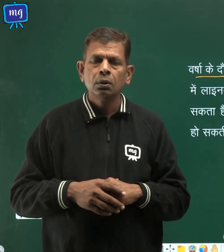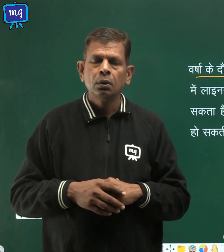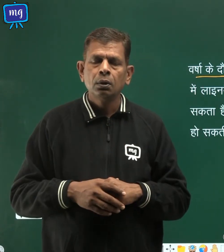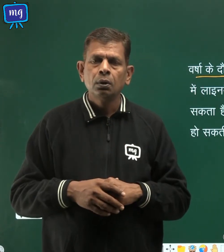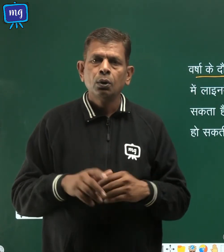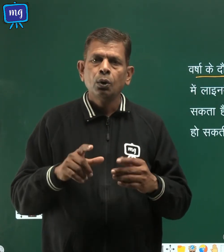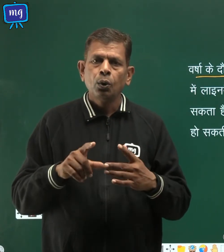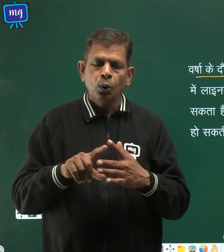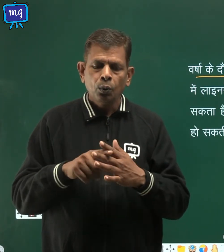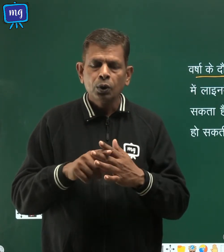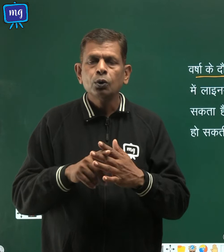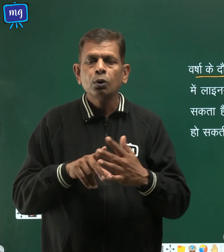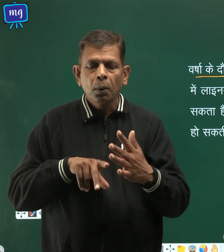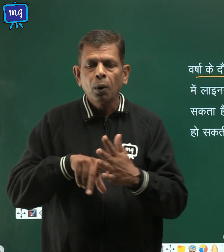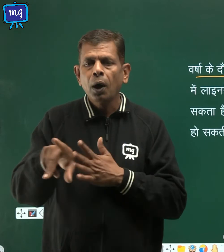विद्युत प्रवाह की दिशा